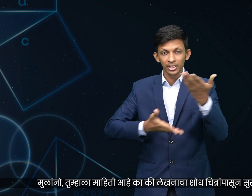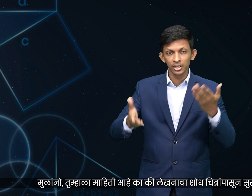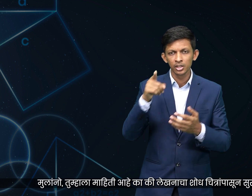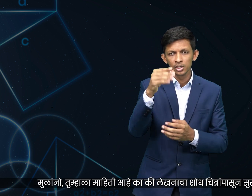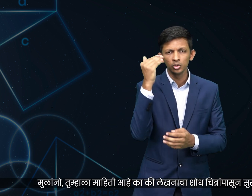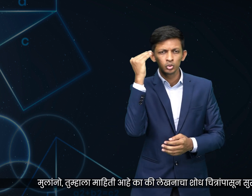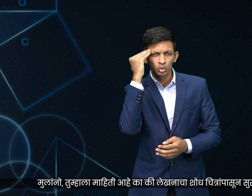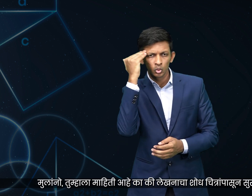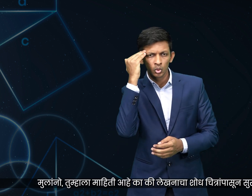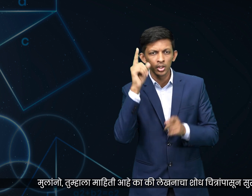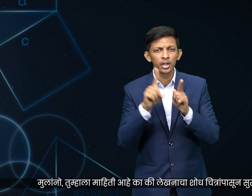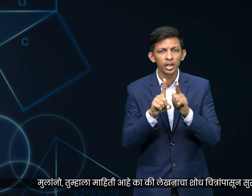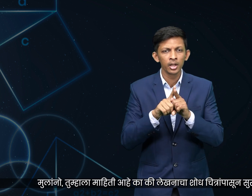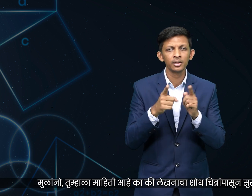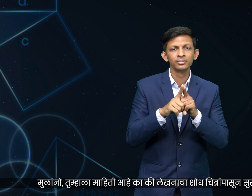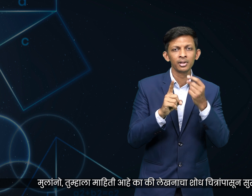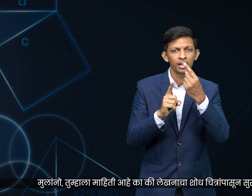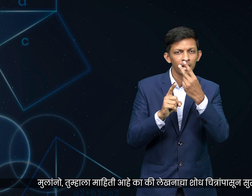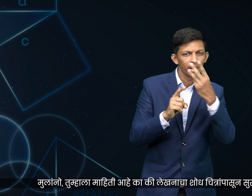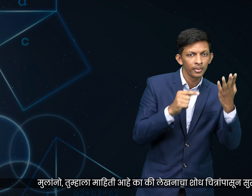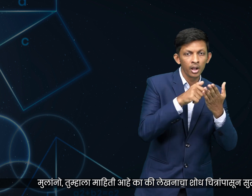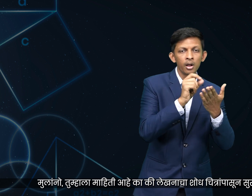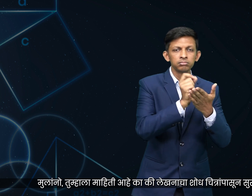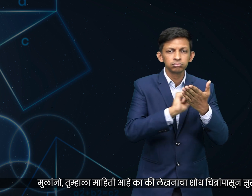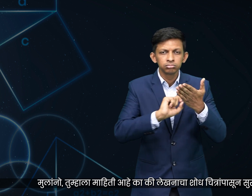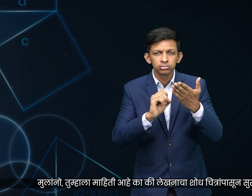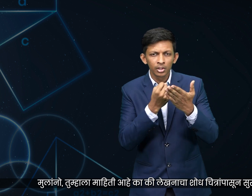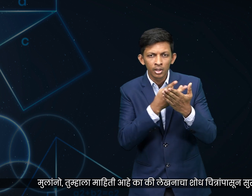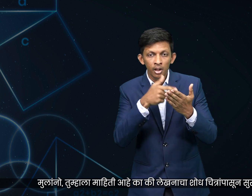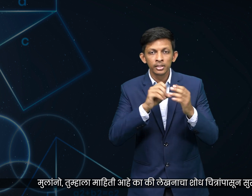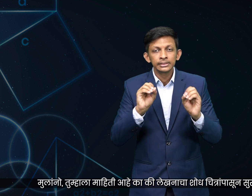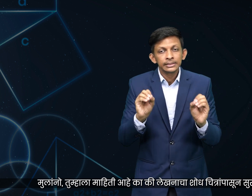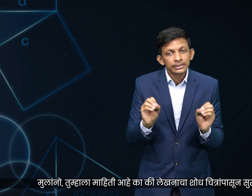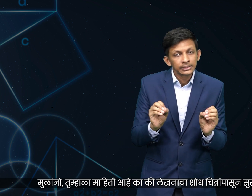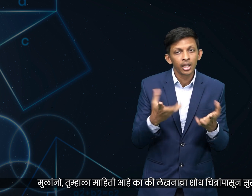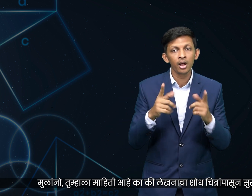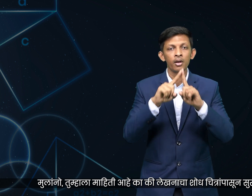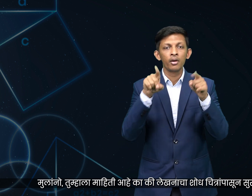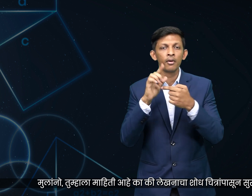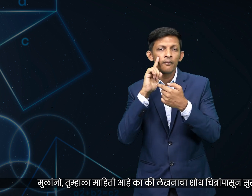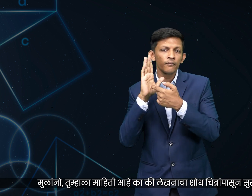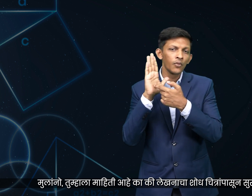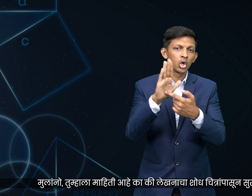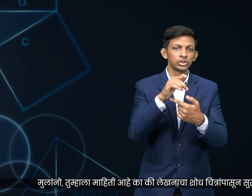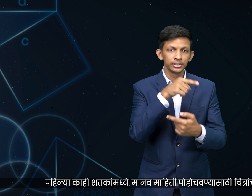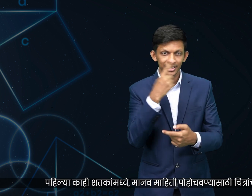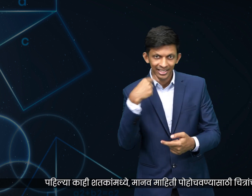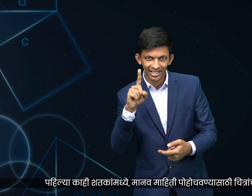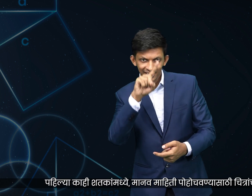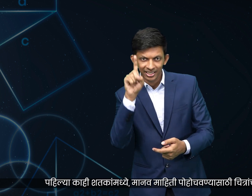मुलांनो, तुम्हाला माहित आहे का की लेखनाचा शोध चित्रापासून सुरू झाला? बरोबर आहे. पहिल्या काही